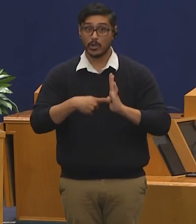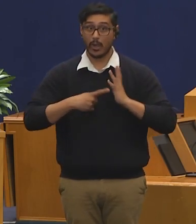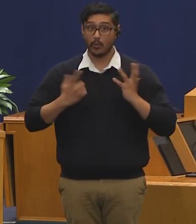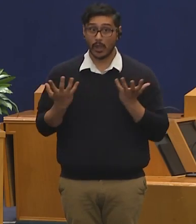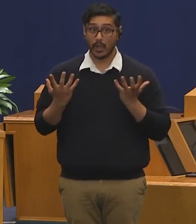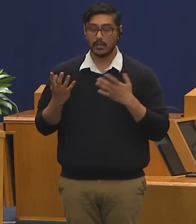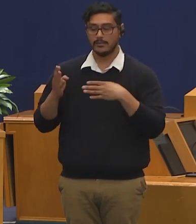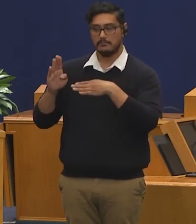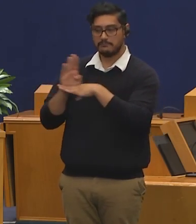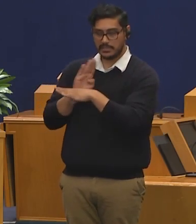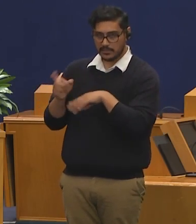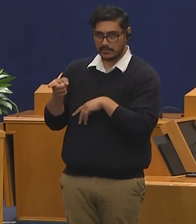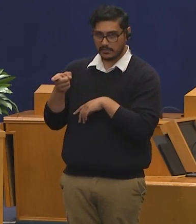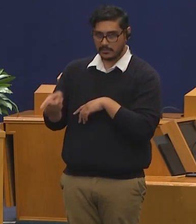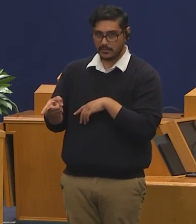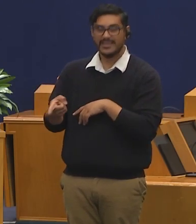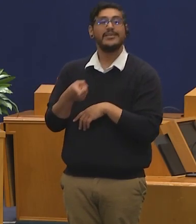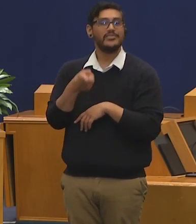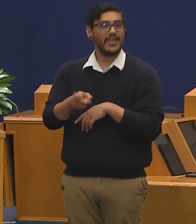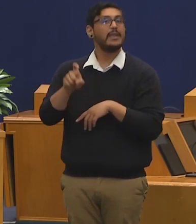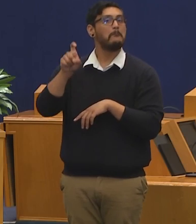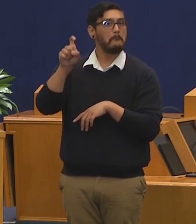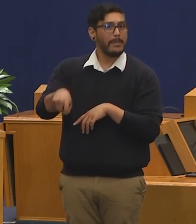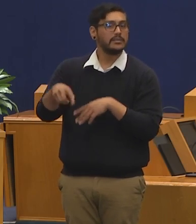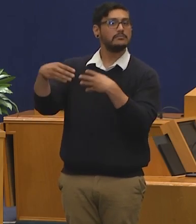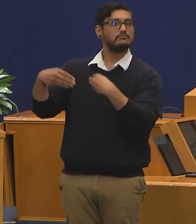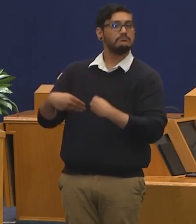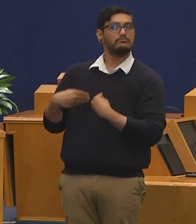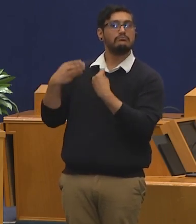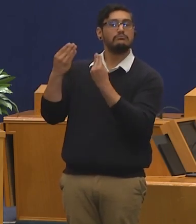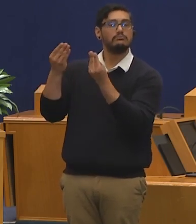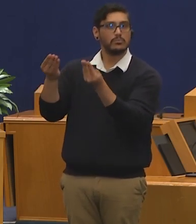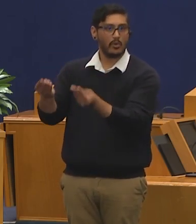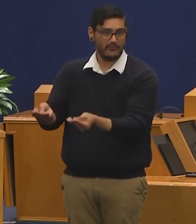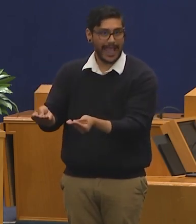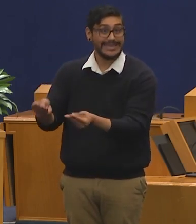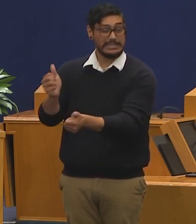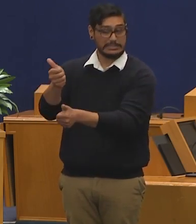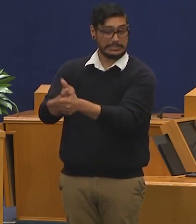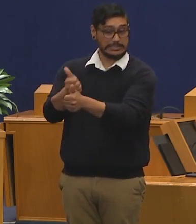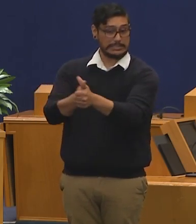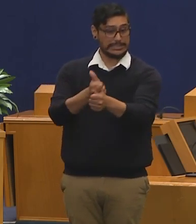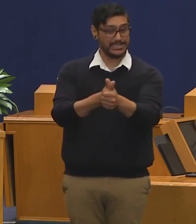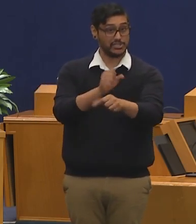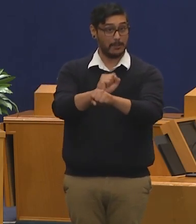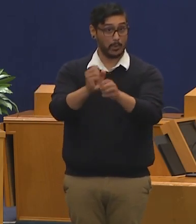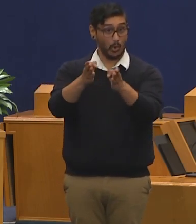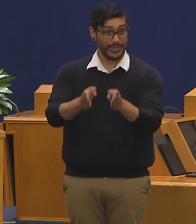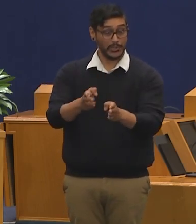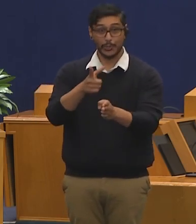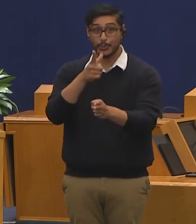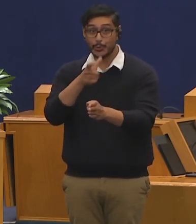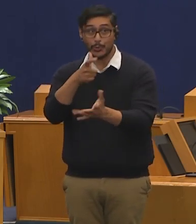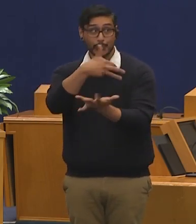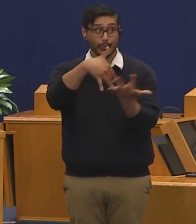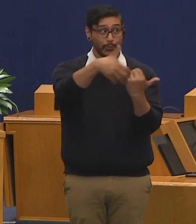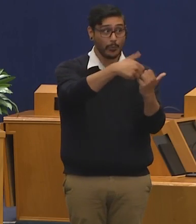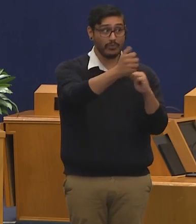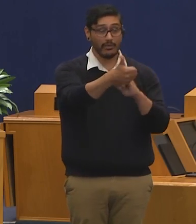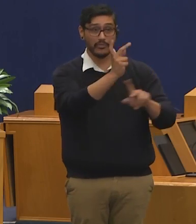esenciales proporcionan a todos sus empleados que trabajan cerca de otros